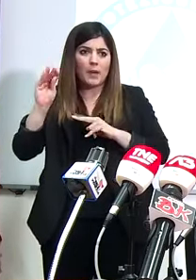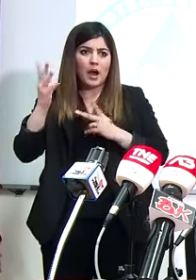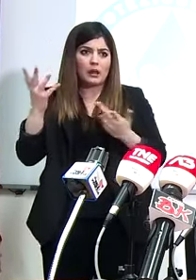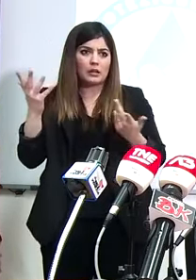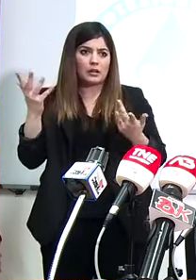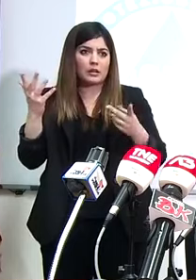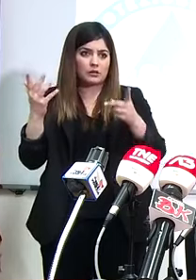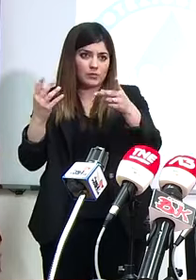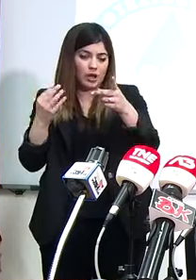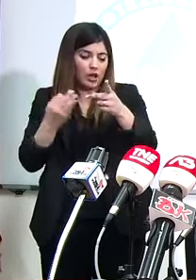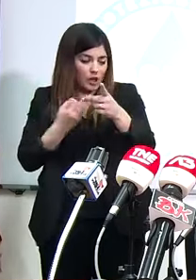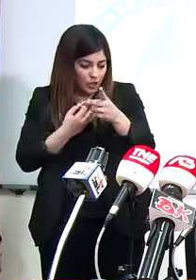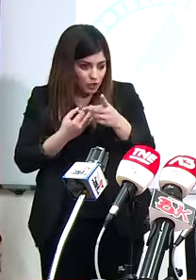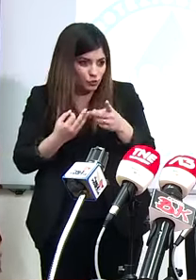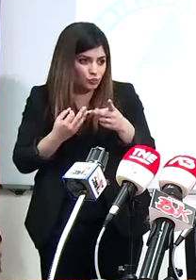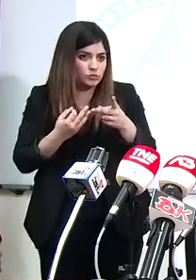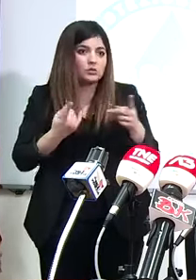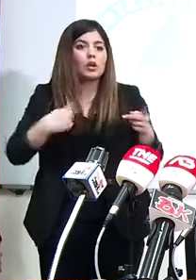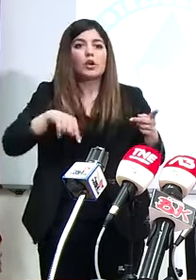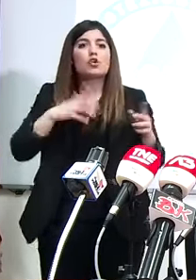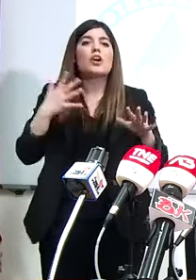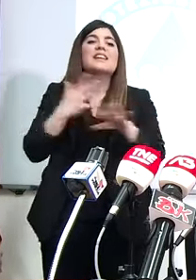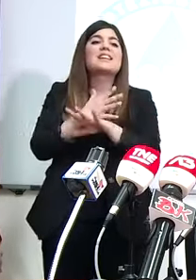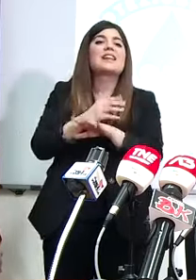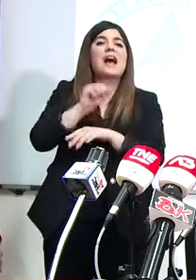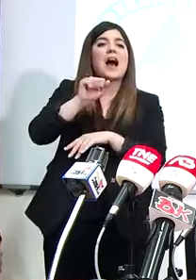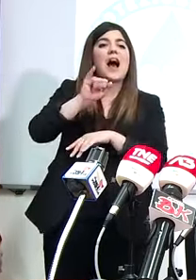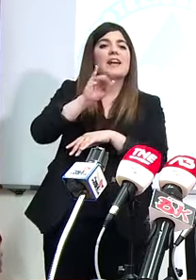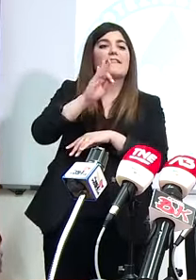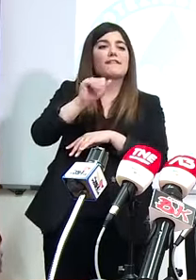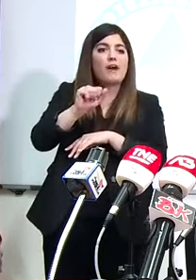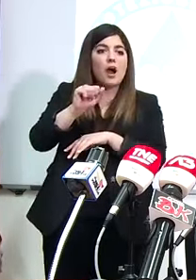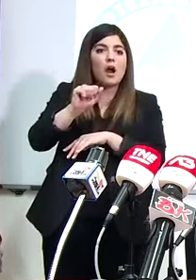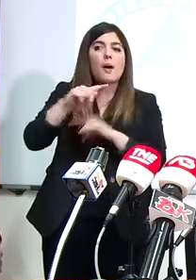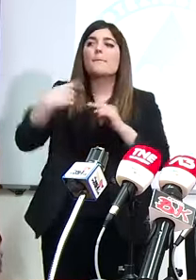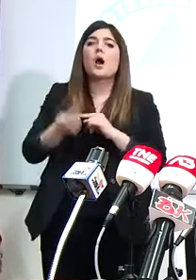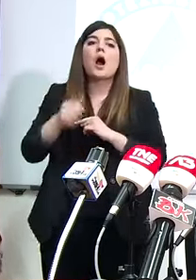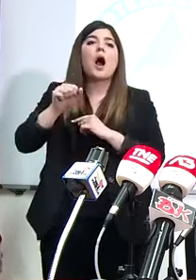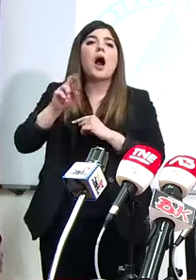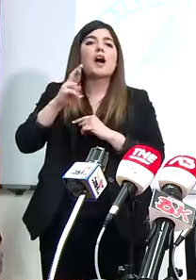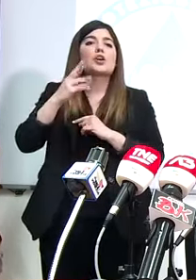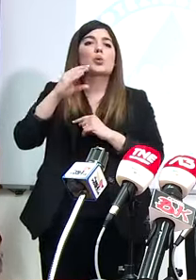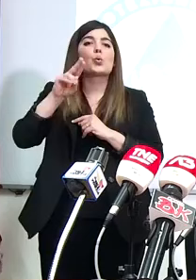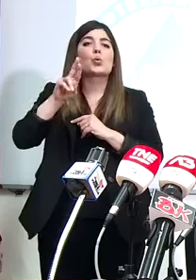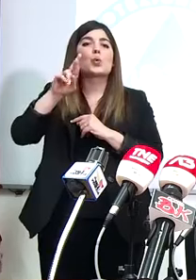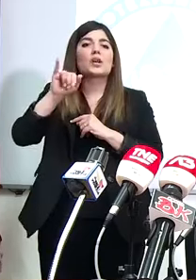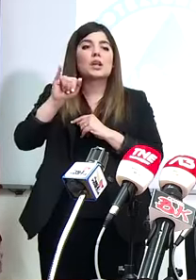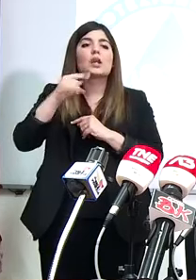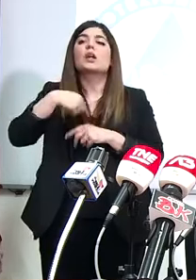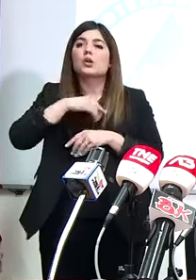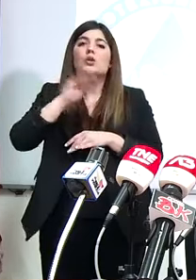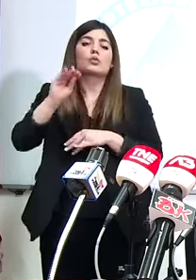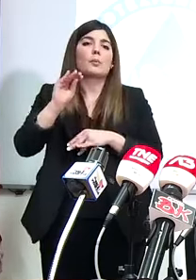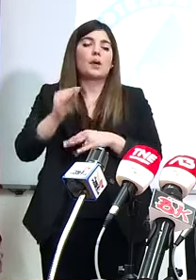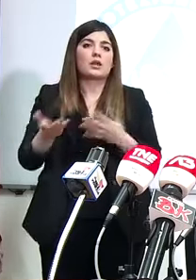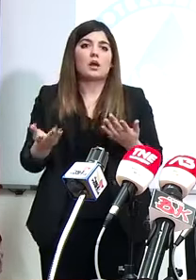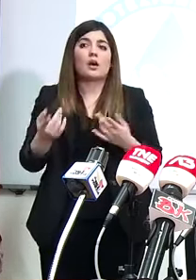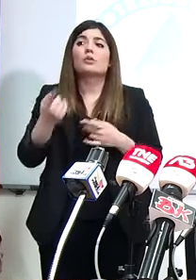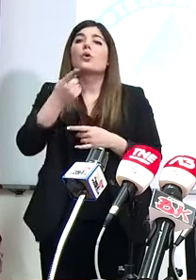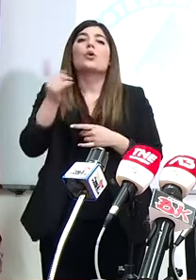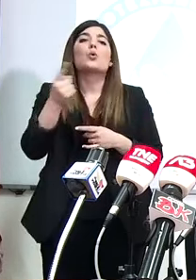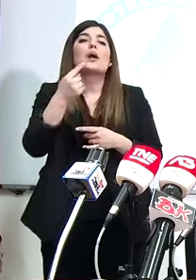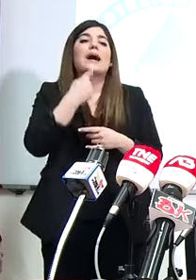appunto abbiamo chiesto l'intervento di iphone non abbiamo chiesto ad alcuni dottor alcuni ci ha chiesto fate evitare i numeri di lotti cosa